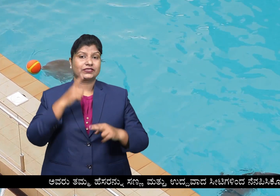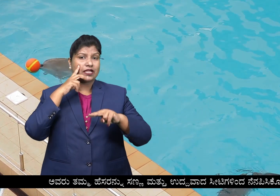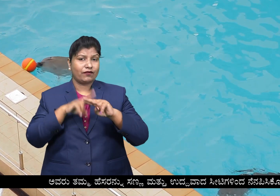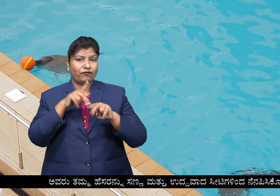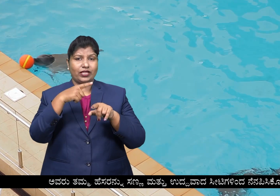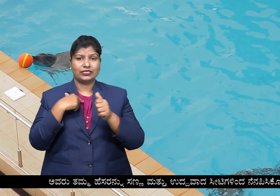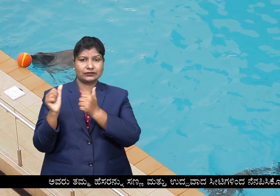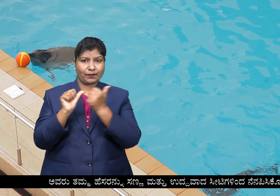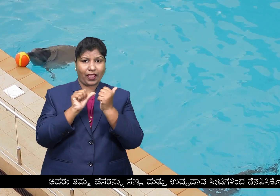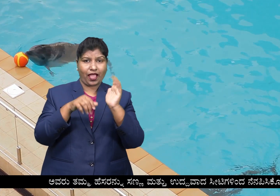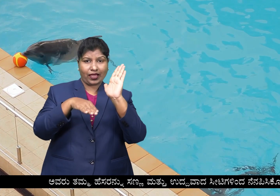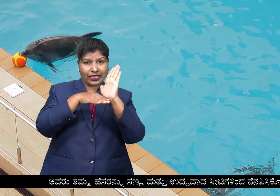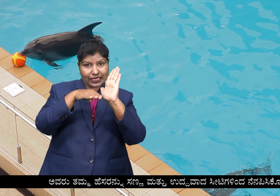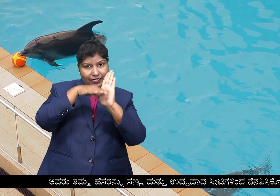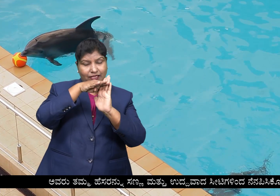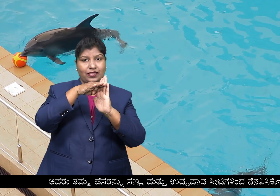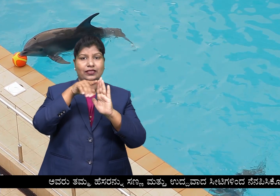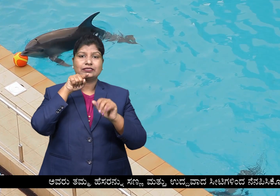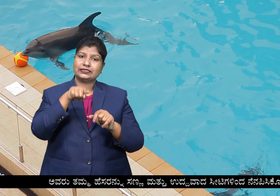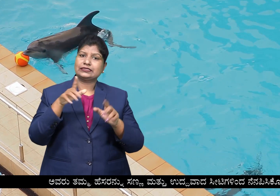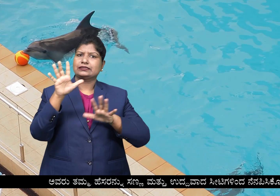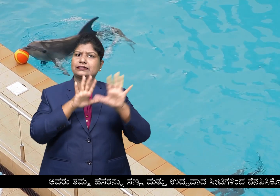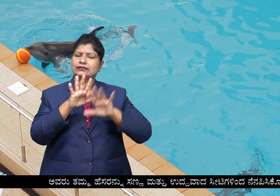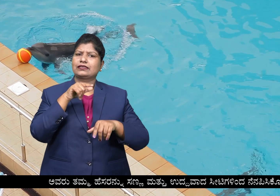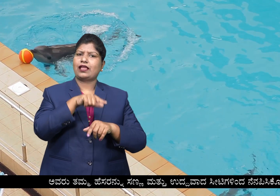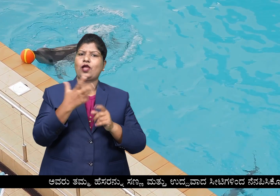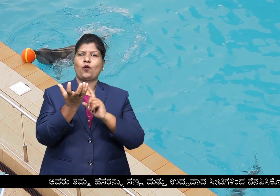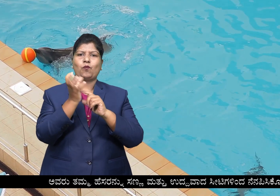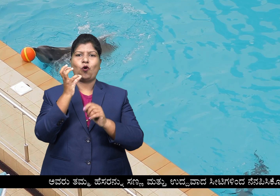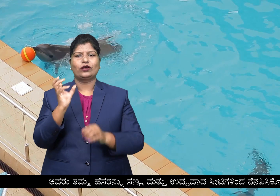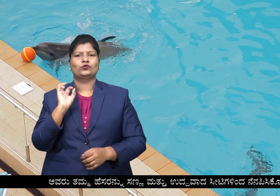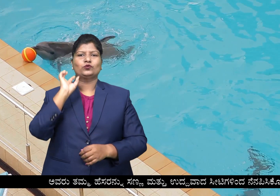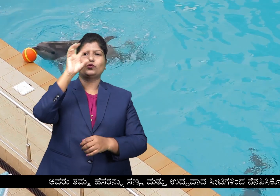ಅವು ತಮ್ಮ ಹೆಸರನ್ನ ಸಣ್ಣ ಮತ್ತು ಉದ್ದವಾದ ಸೀಟಿಗಳಿಂದ ನೆನಪಿಟ್ಟುಕೊಳ್ಳುತ್ತವೆ.